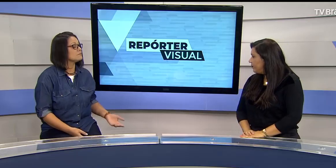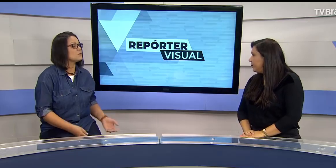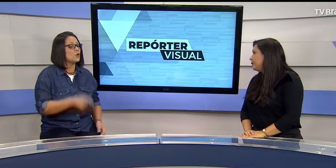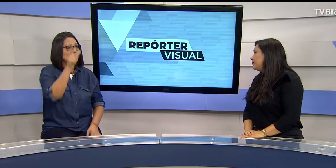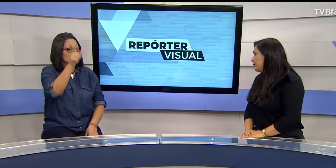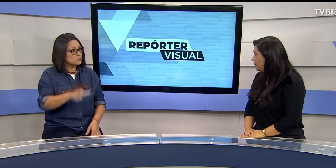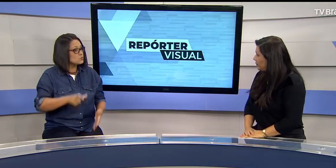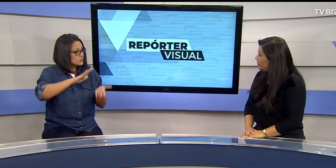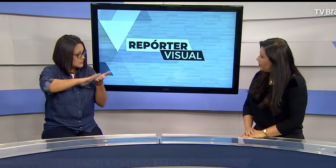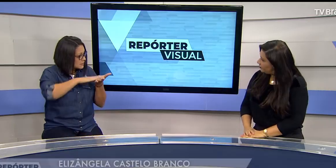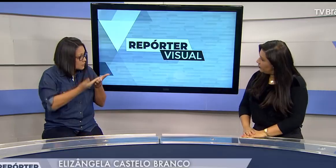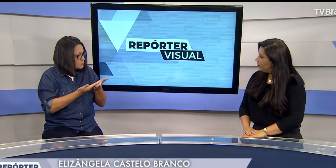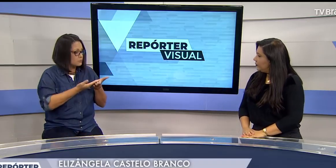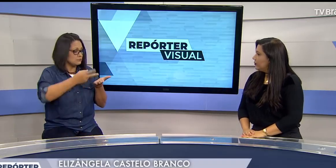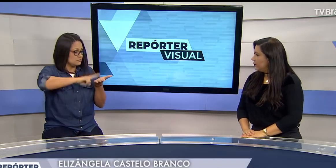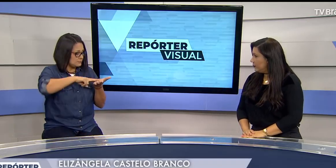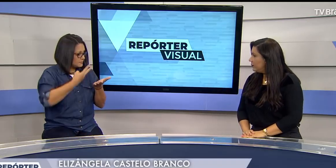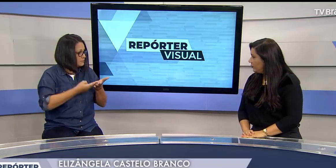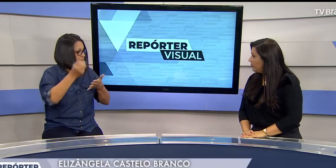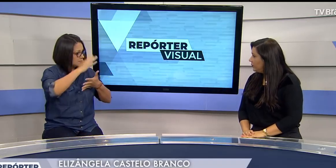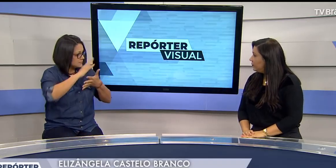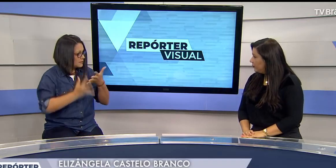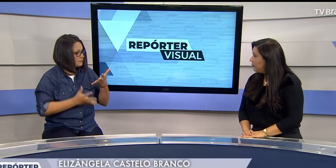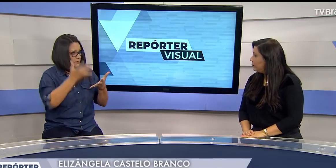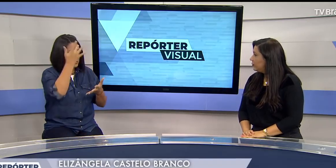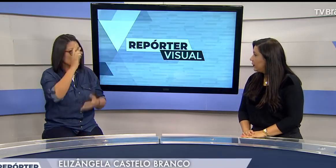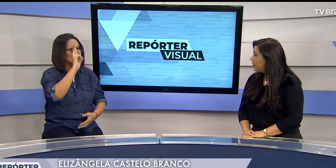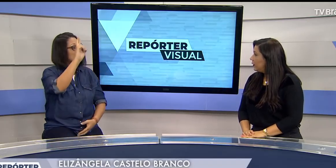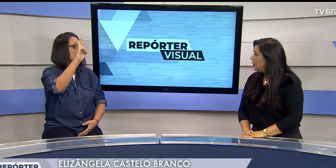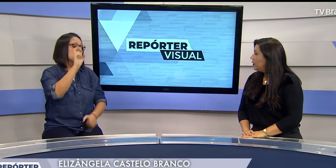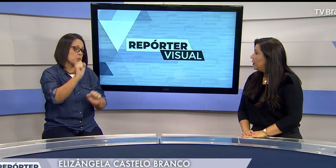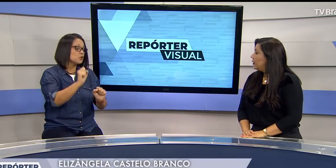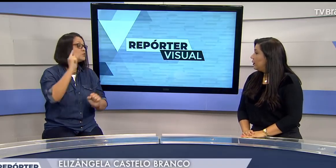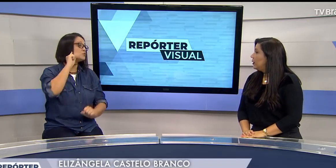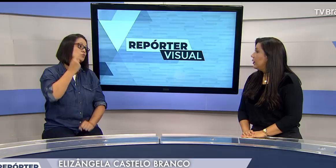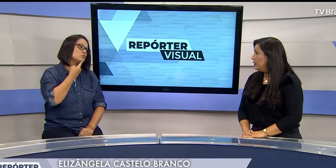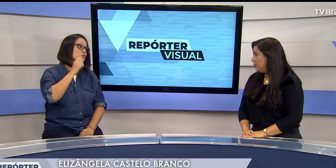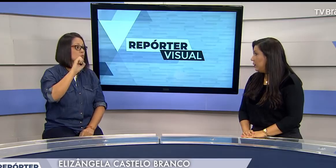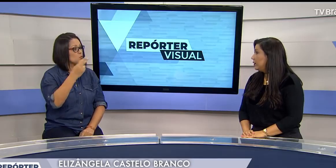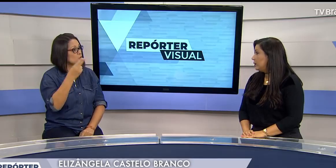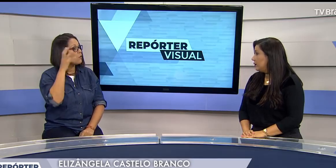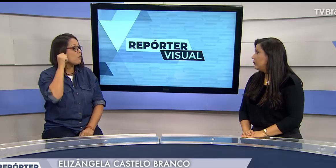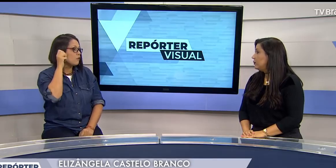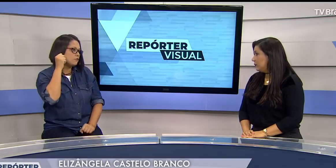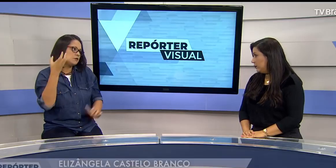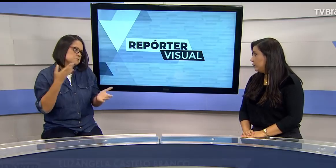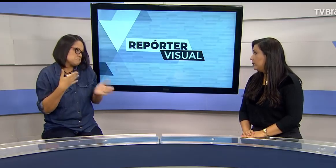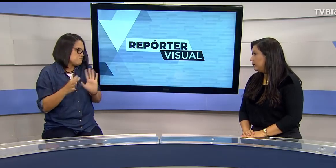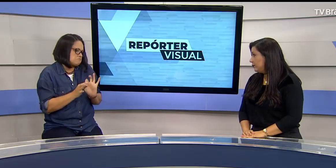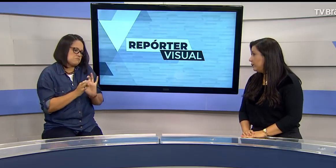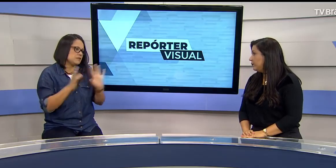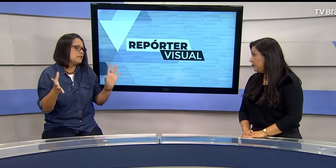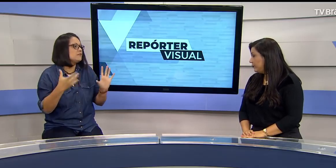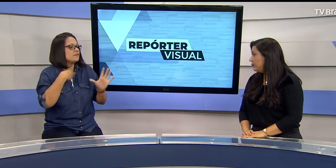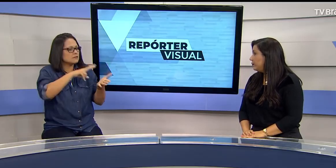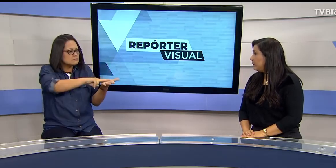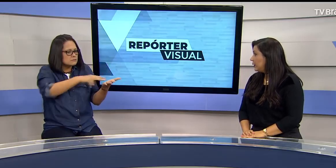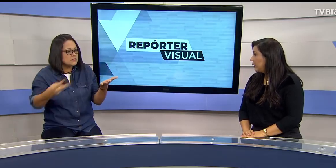Bom, o tradutor e intérprete de Libras, que pode ser uma pessoa surda ou ouvinte, é o responsável pela comunicação